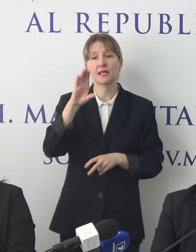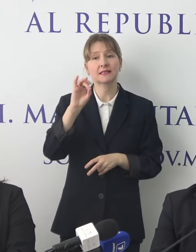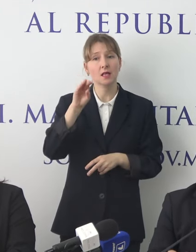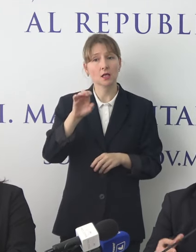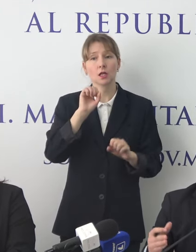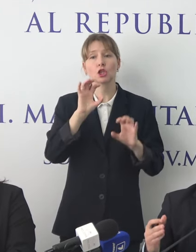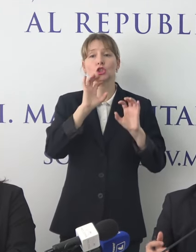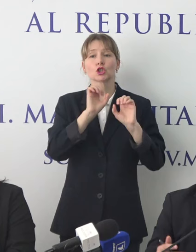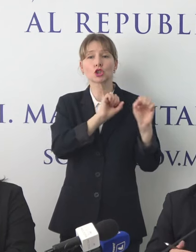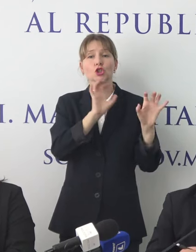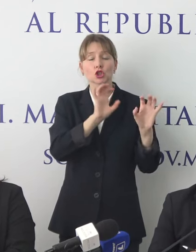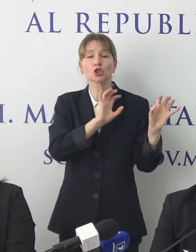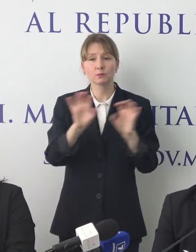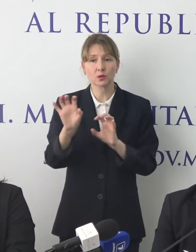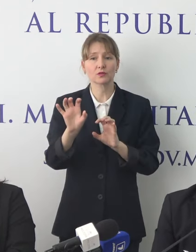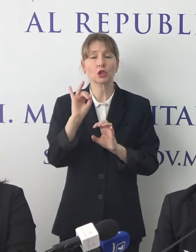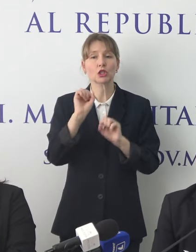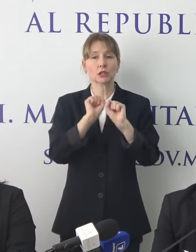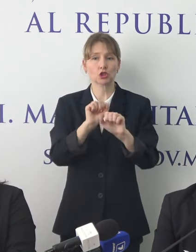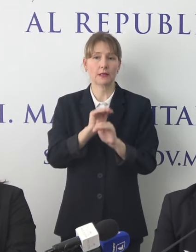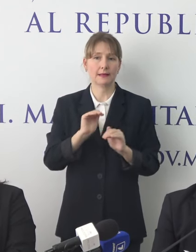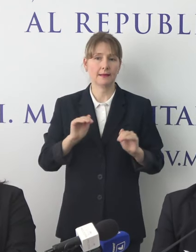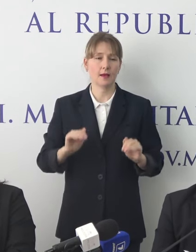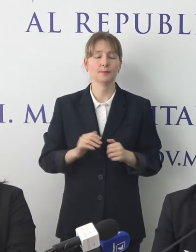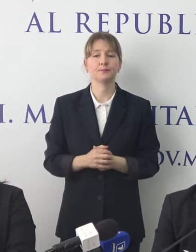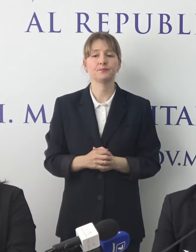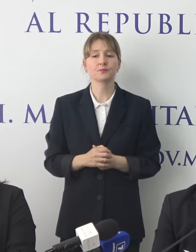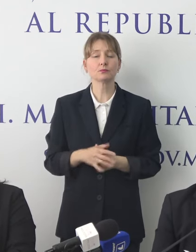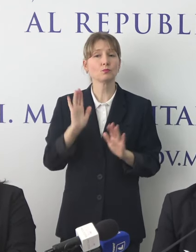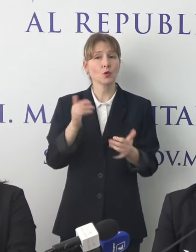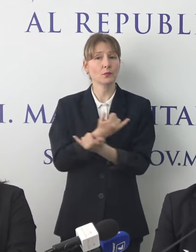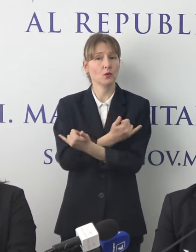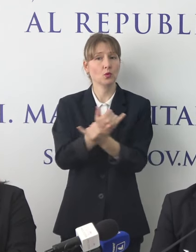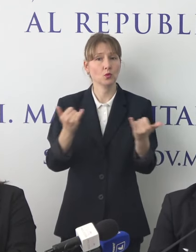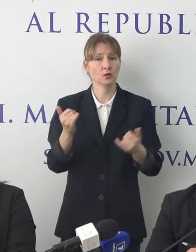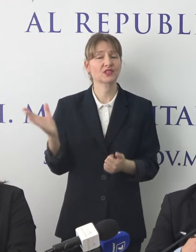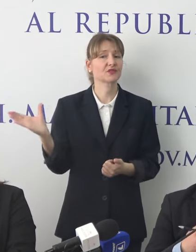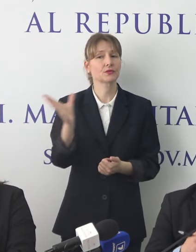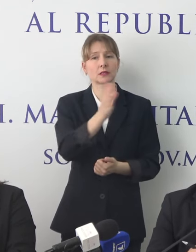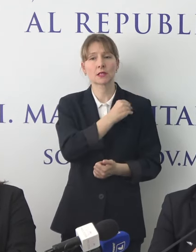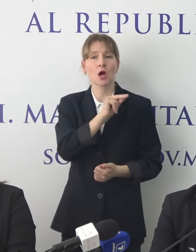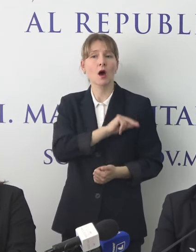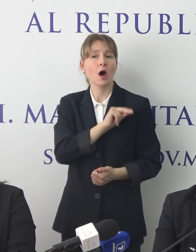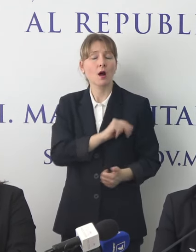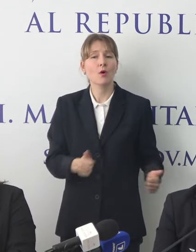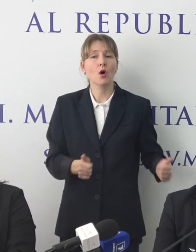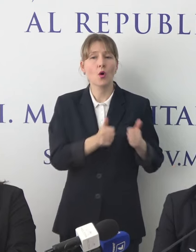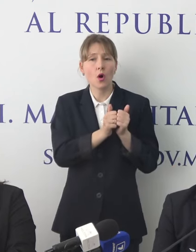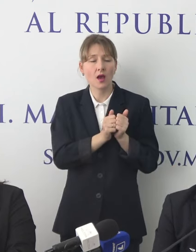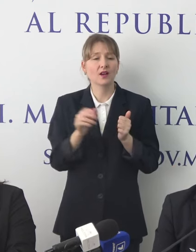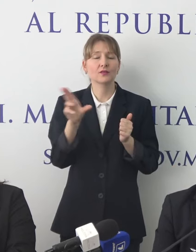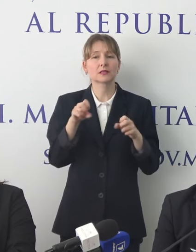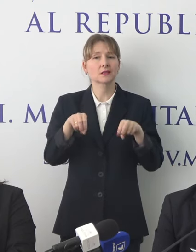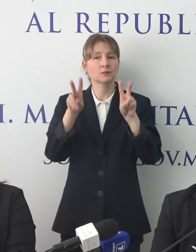protecția copiilor. Săptămâna trecută, vreau să reamintesc, noi am oferit pentru toți colegii noștri din prima linie, inclusiv toți specialiștii în